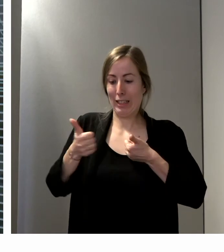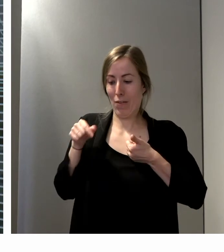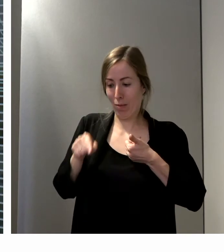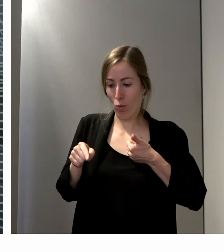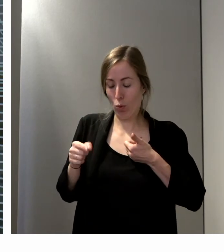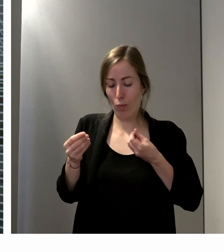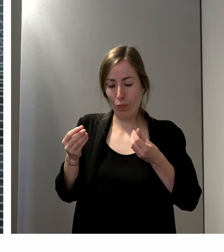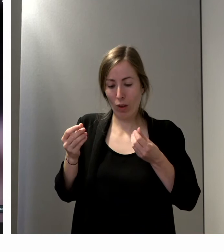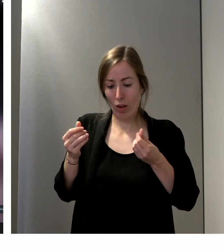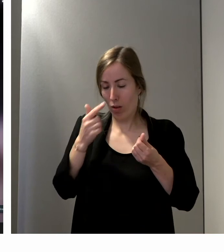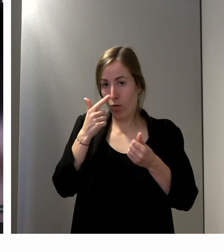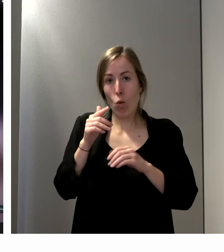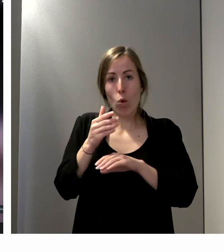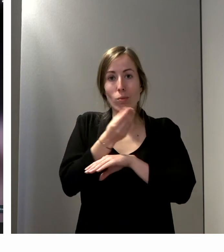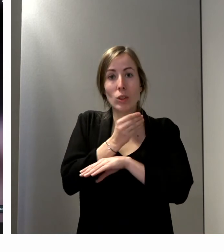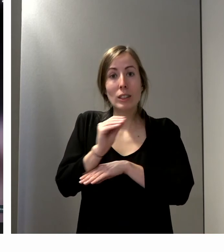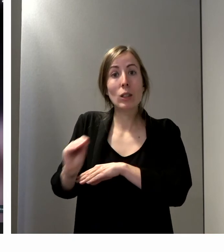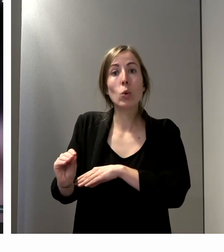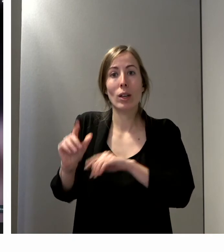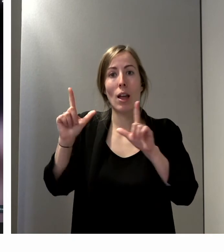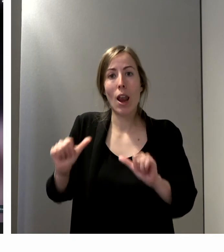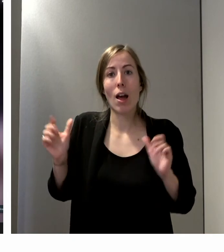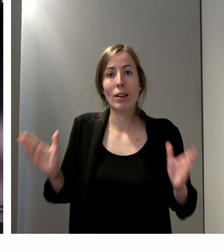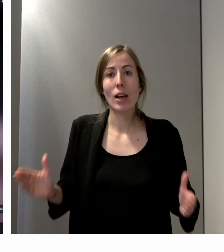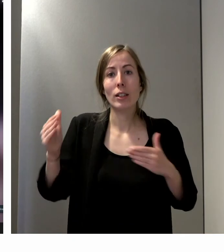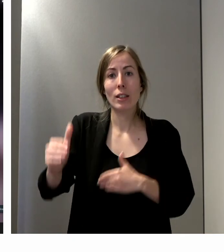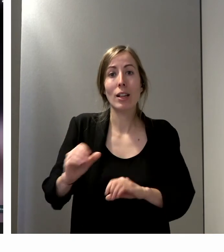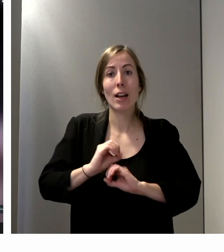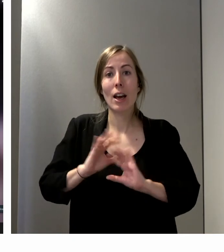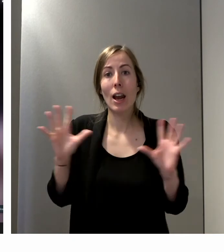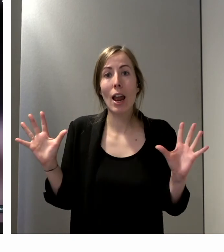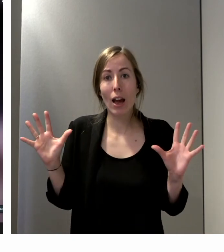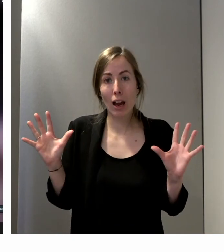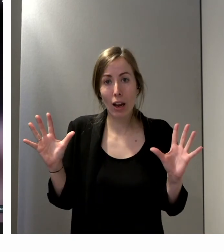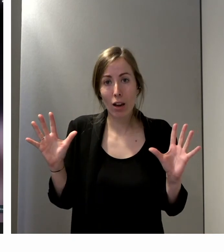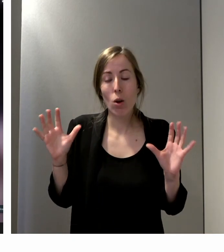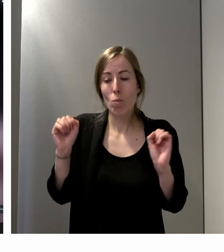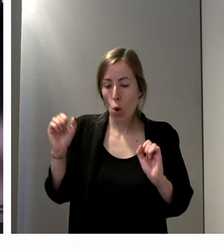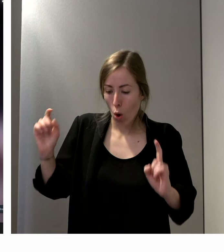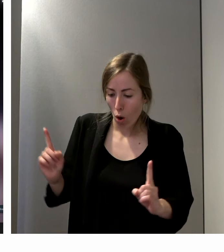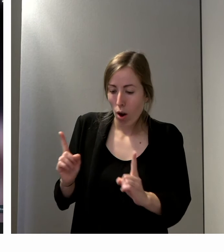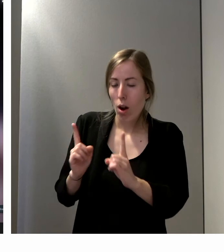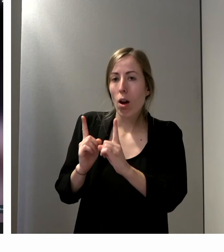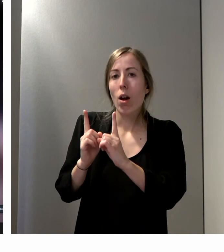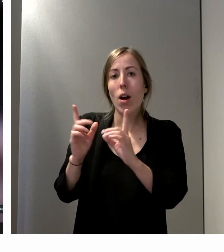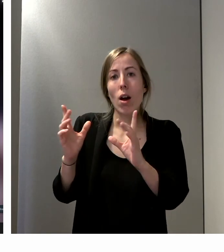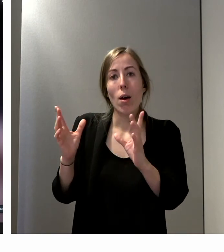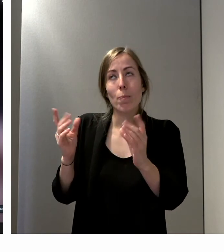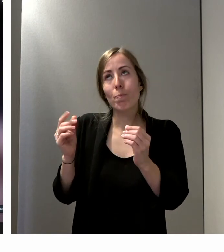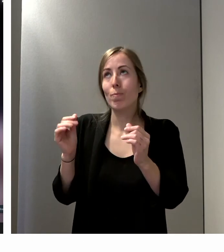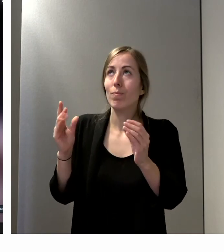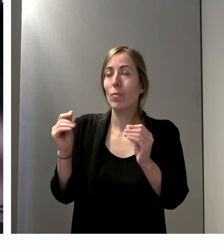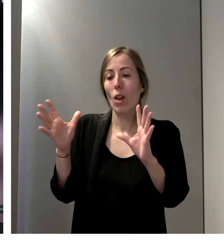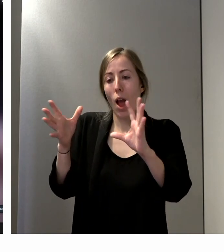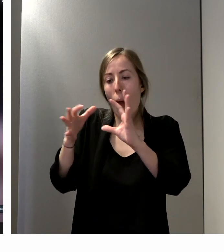service une sécurité et un cadre qui leur permet d'une rencontre, on